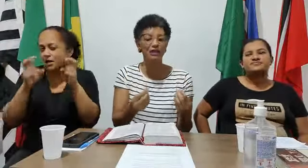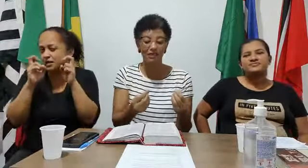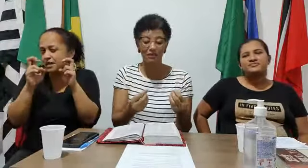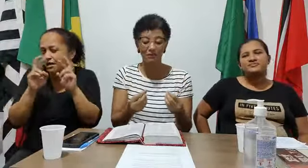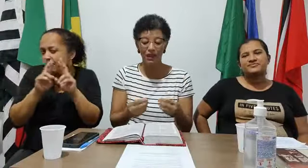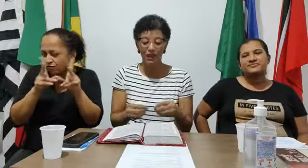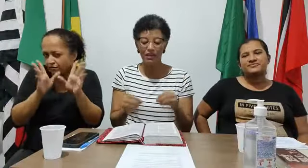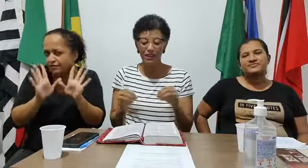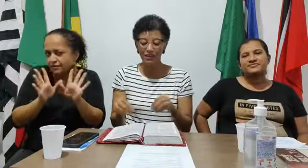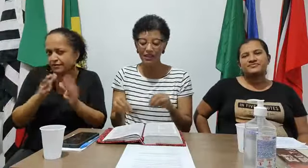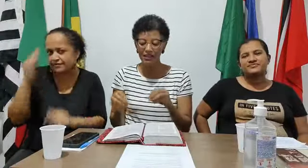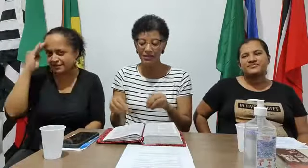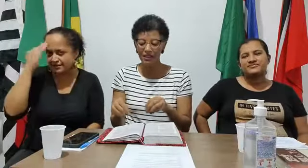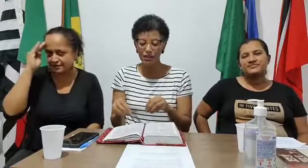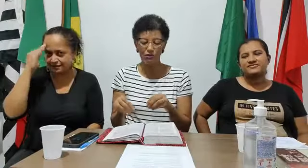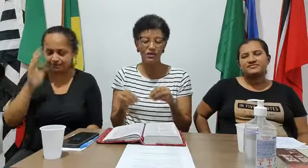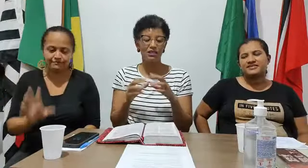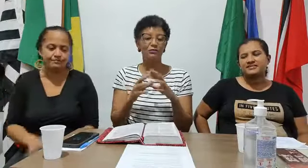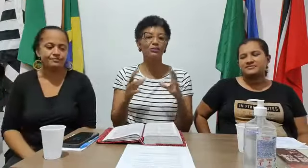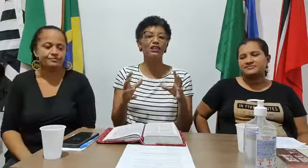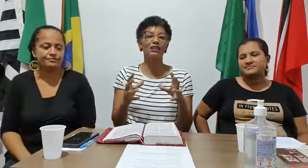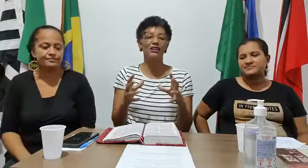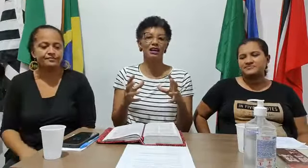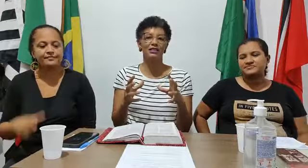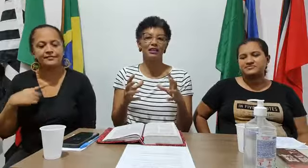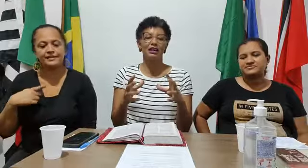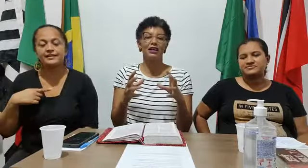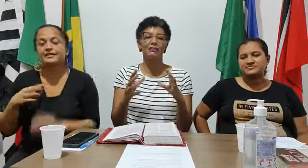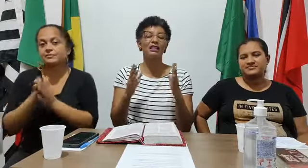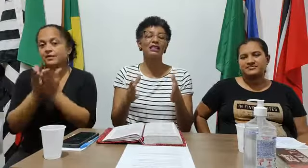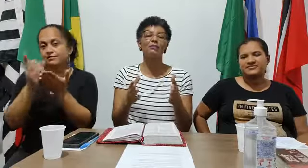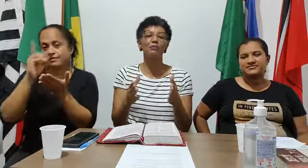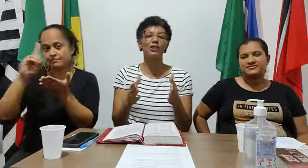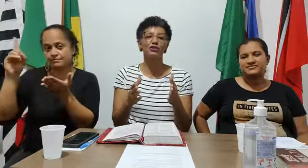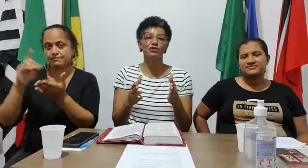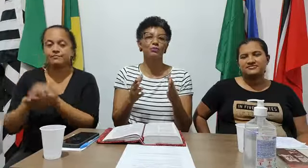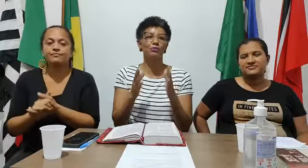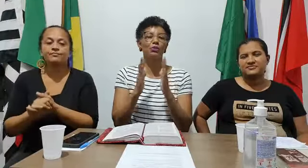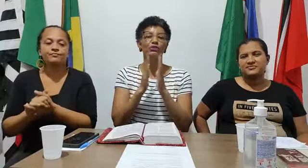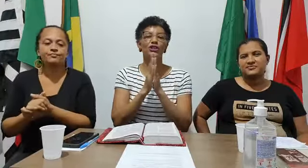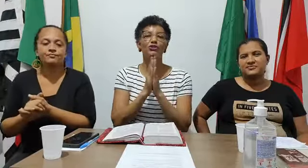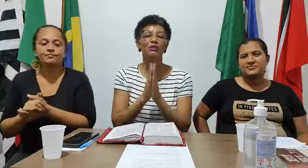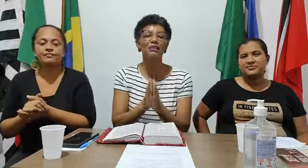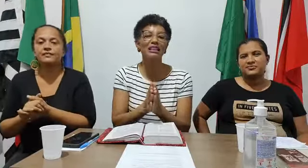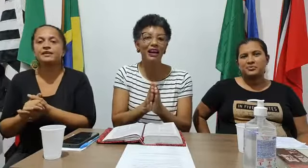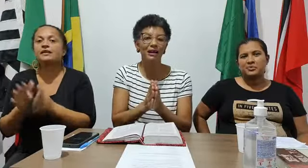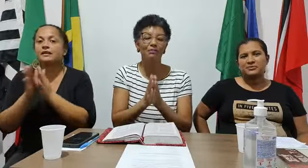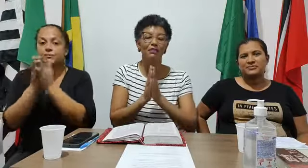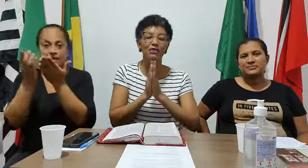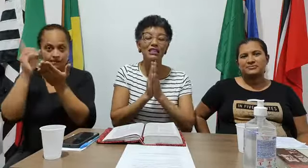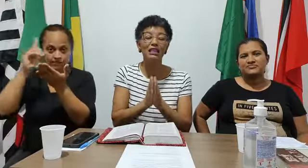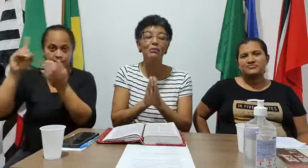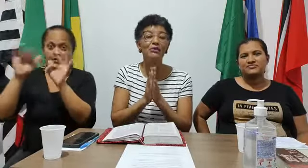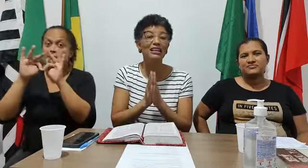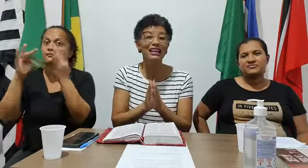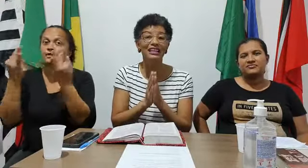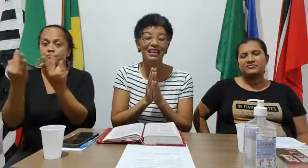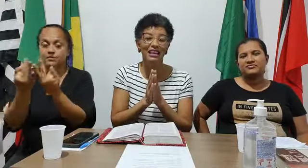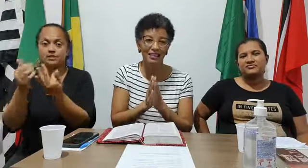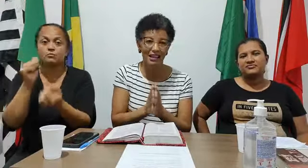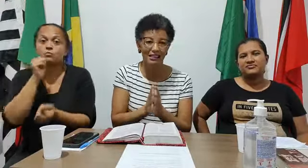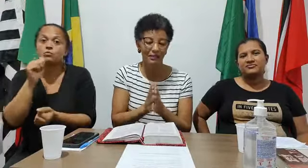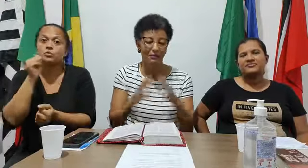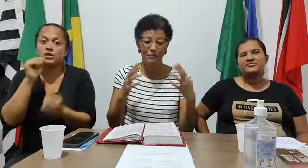essa compreensão. E eu quero ler esses textos que são fundamentais, principalmente no contexto familiar, para você, mulher